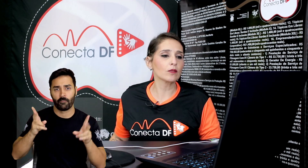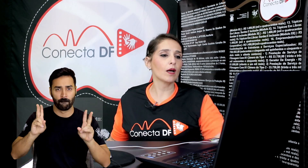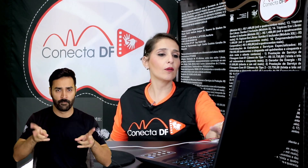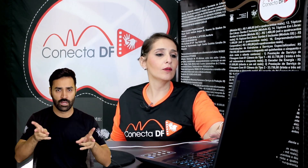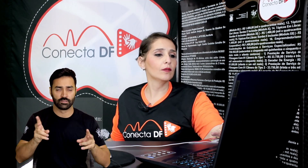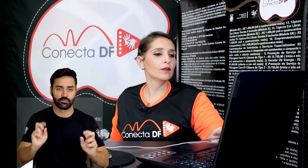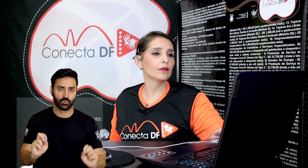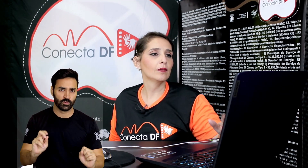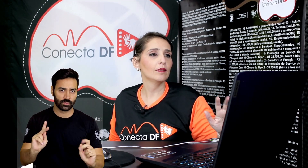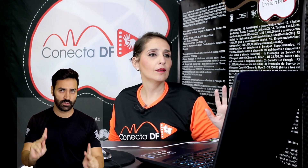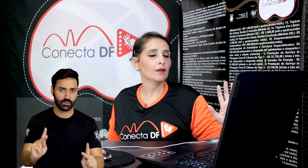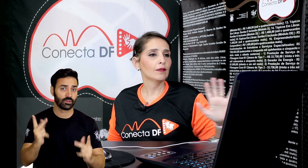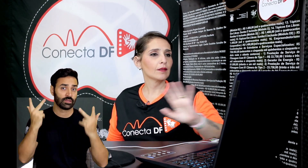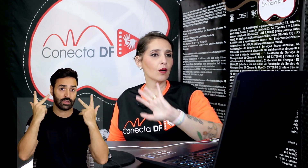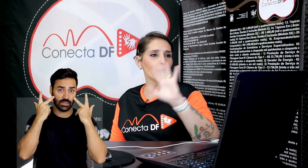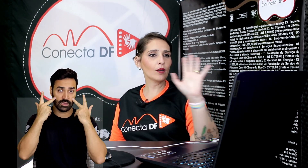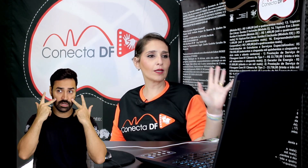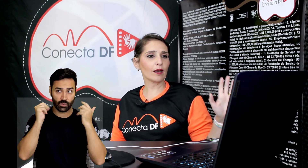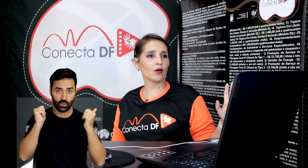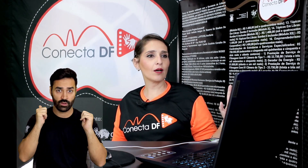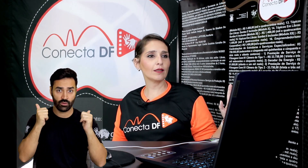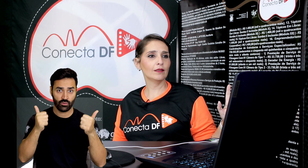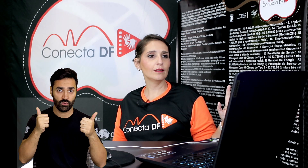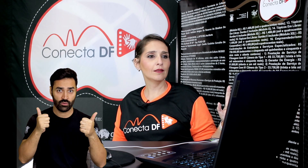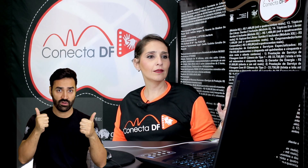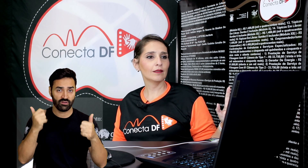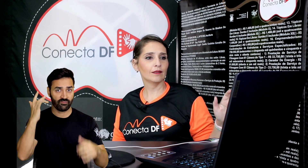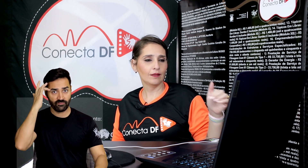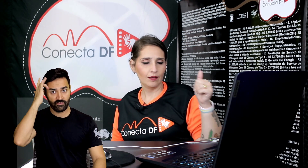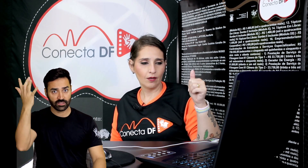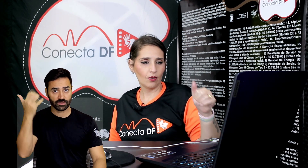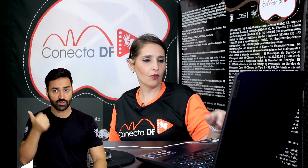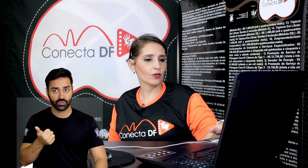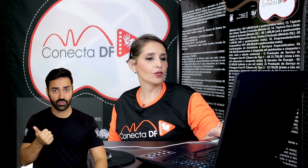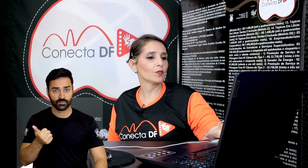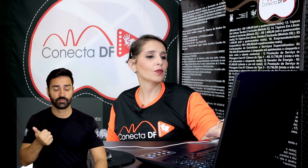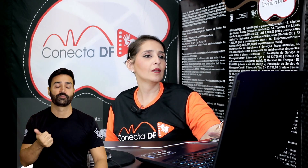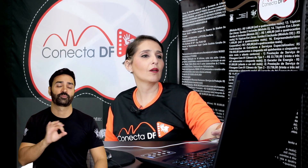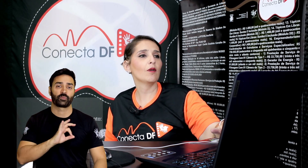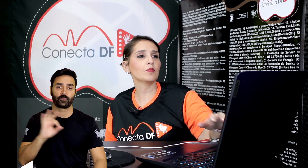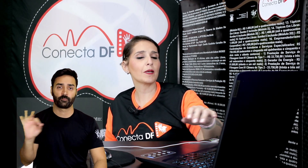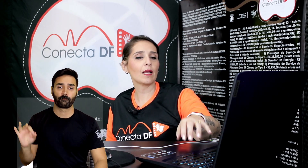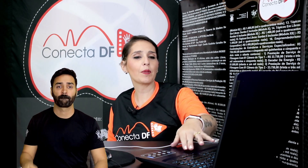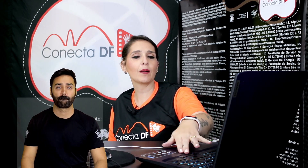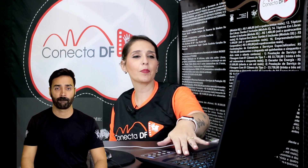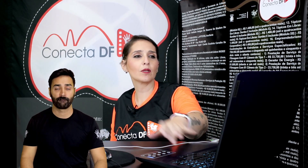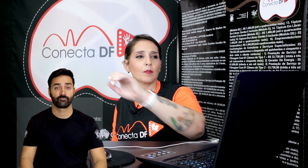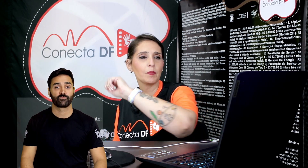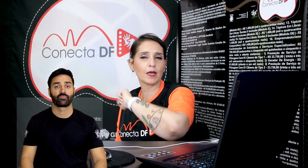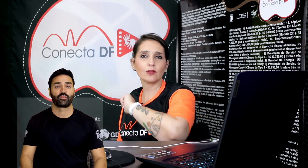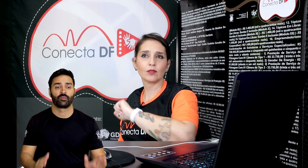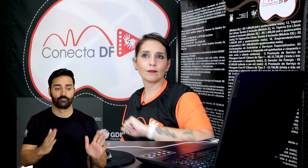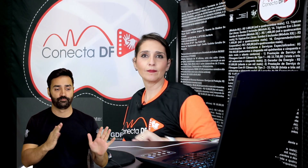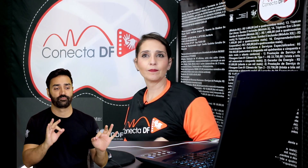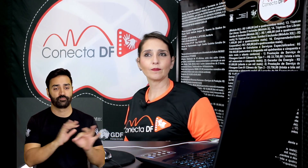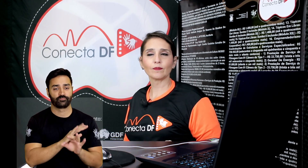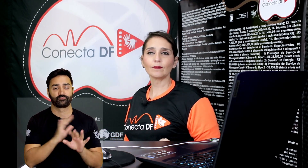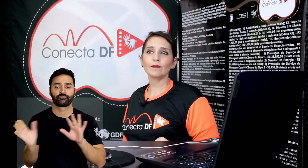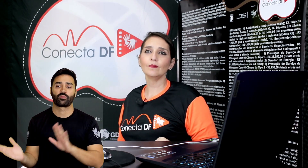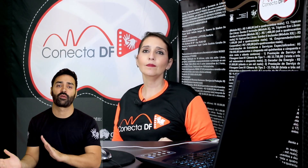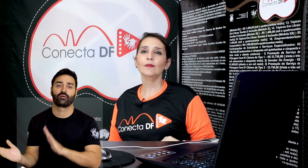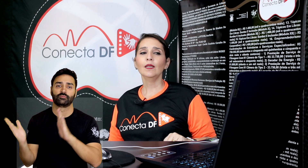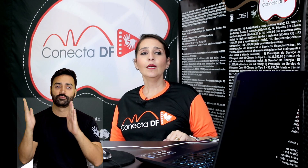Tranquilo, pessoal? Tranquilo até agora? Ótimo. Então, vamos passar para a próxima página.